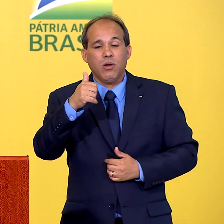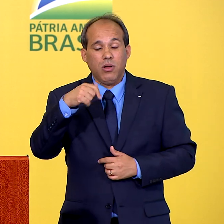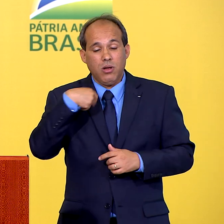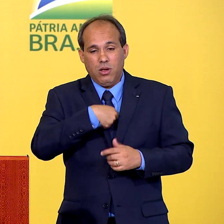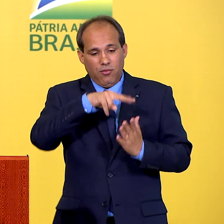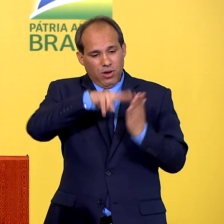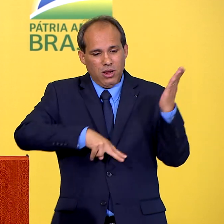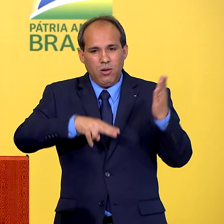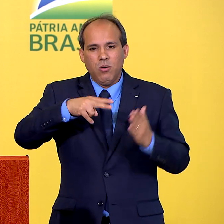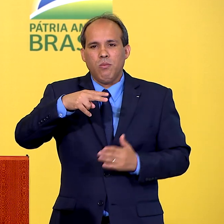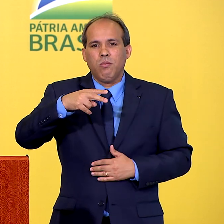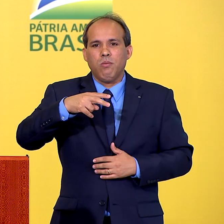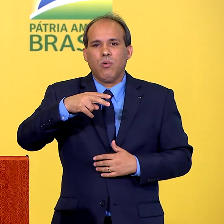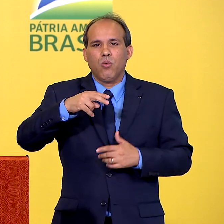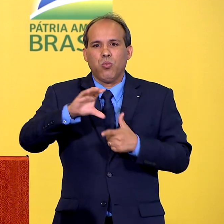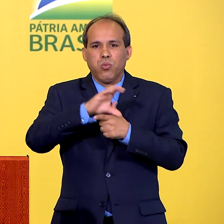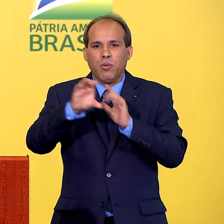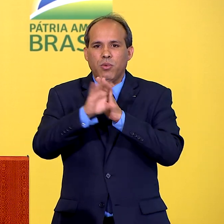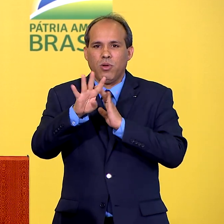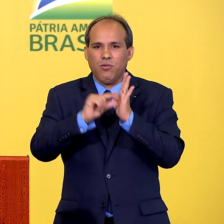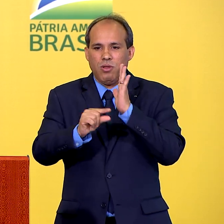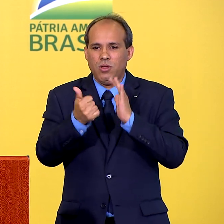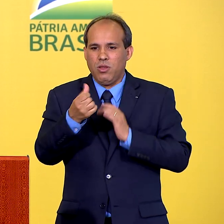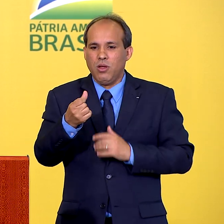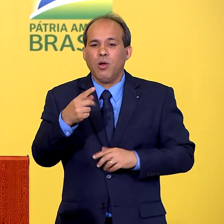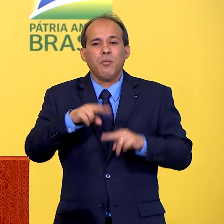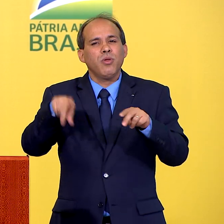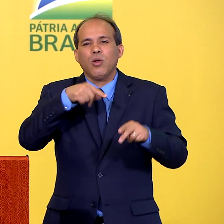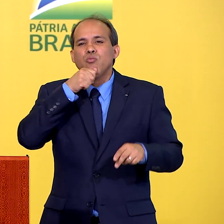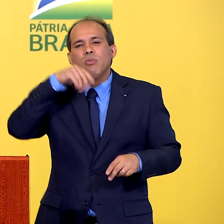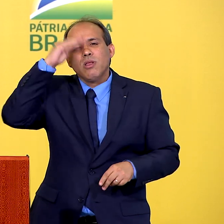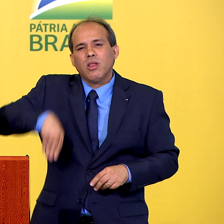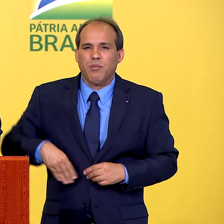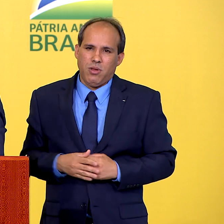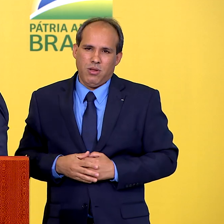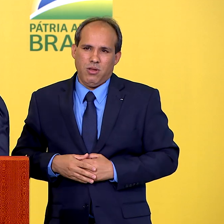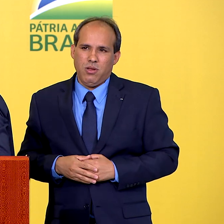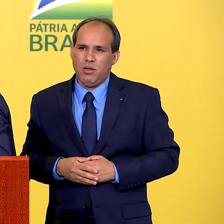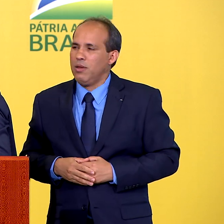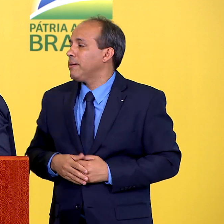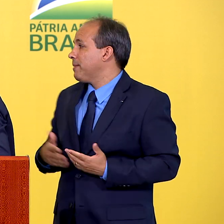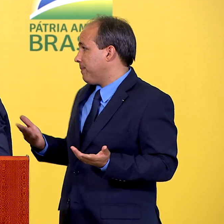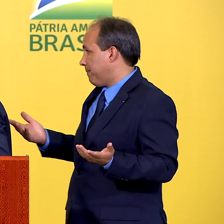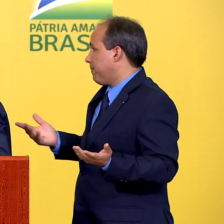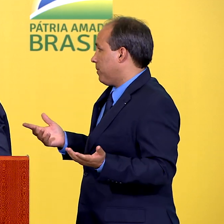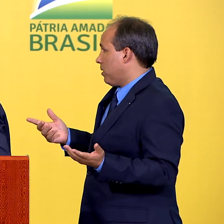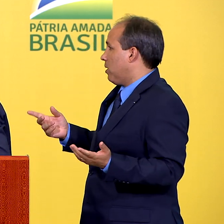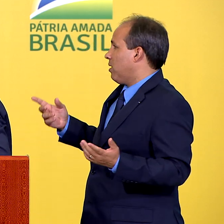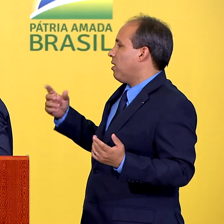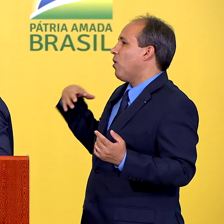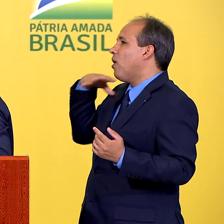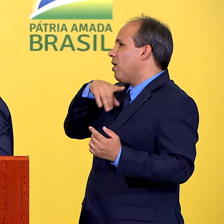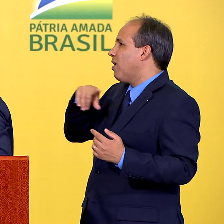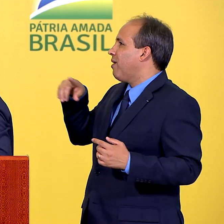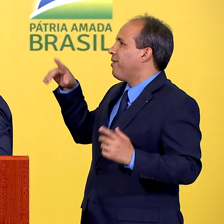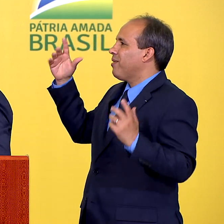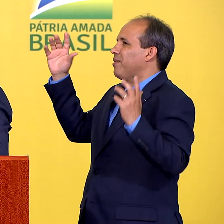Coríntios 4:16. Por isso nós não desanimamos. Embora